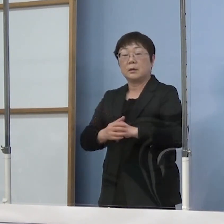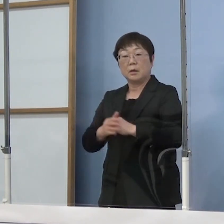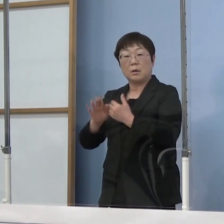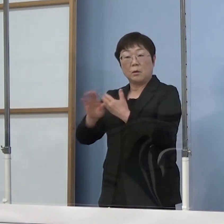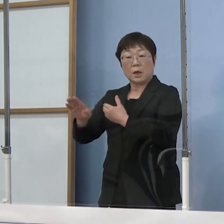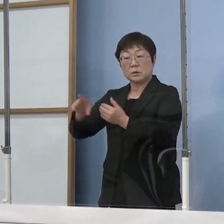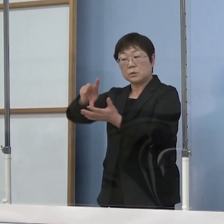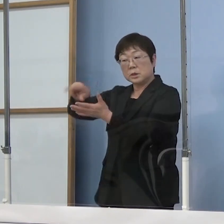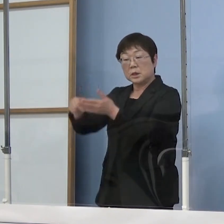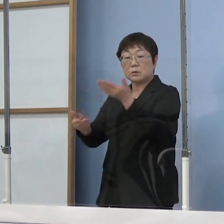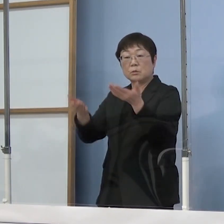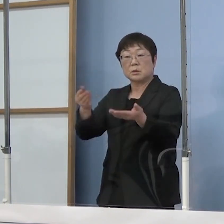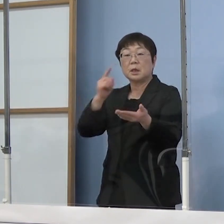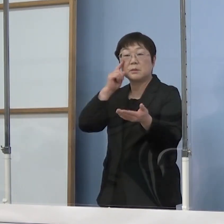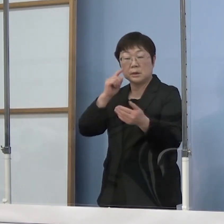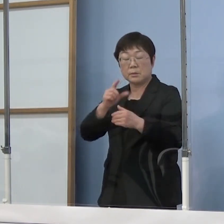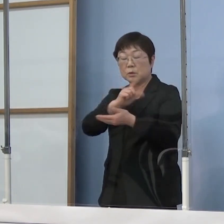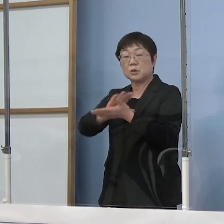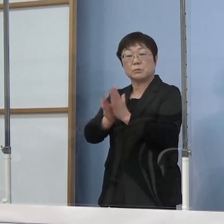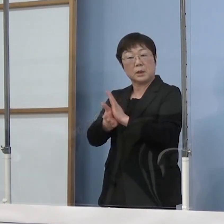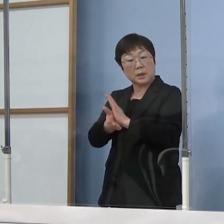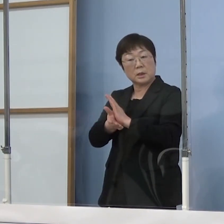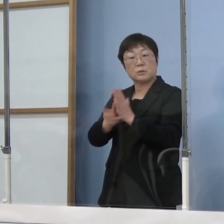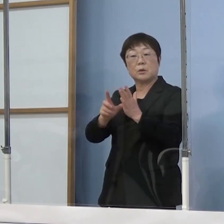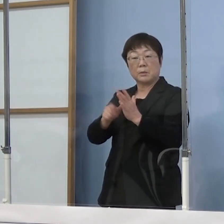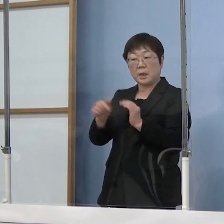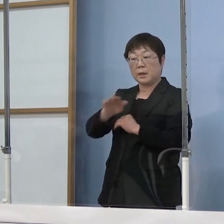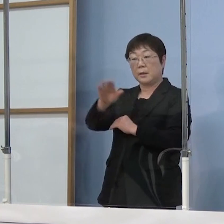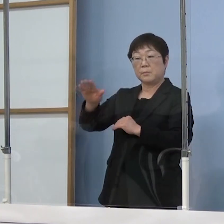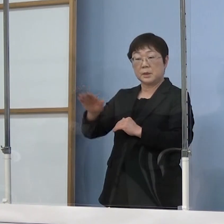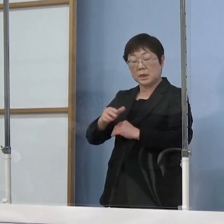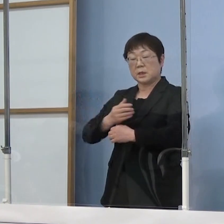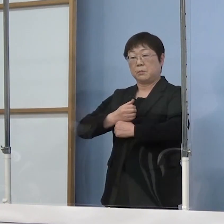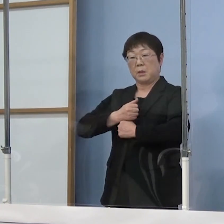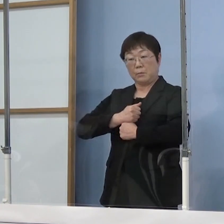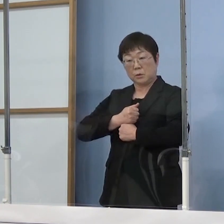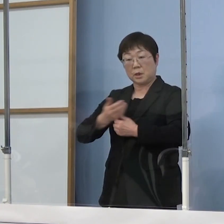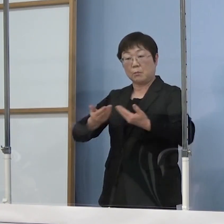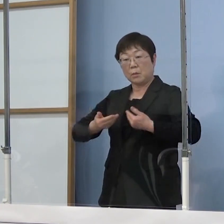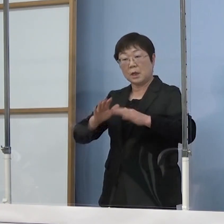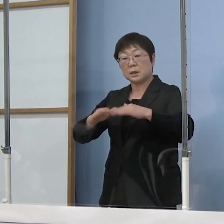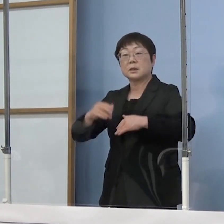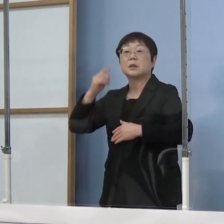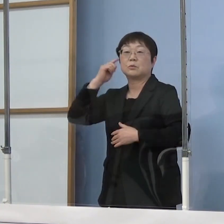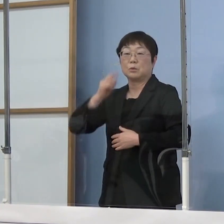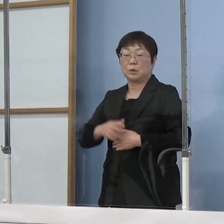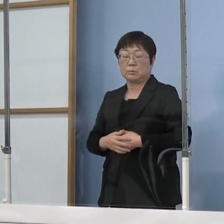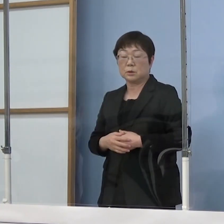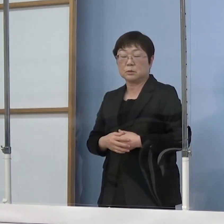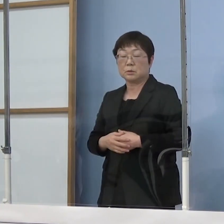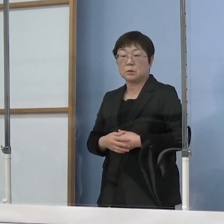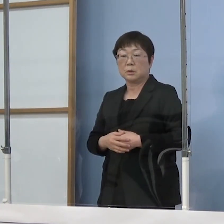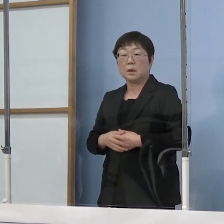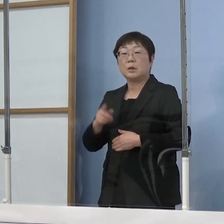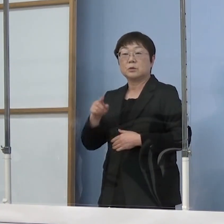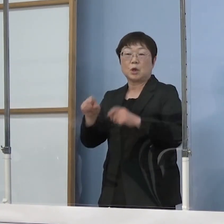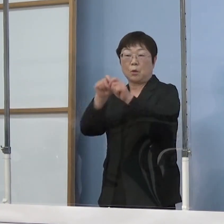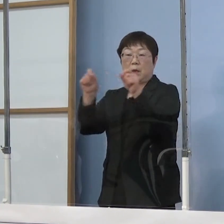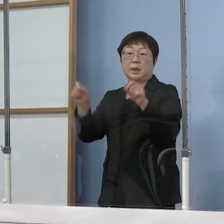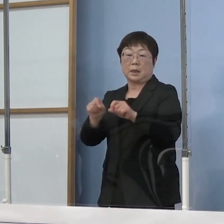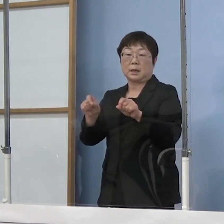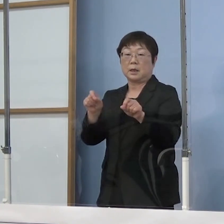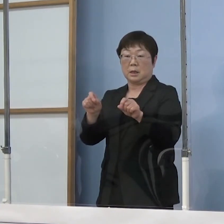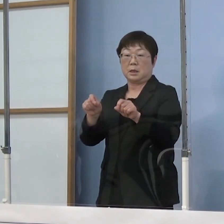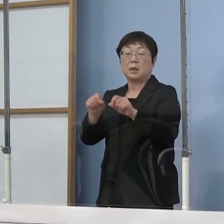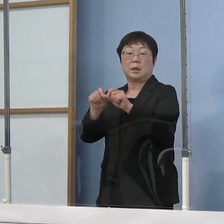エリアに比べると徳島の場合は皆さん方守っていただけたんではないかと。で、これは結果の話なんです